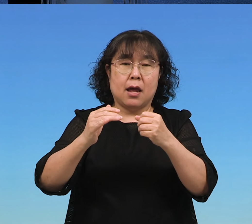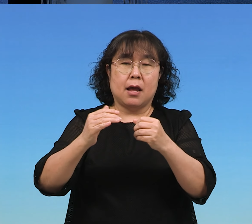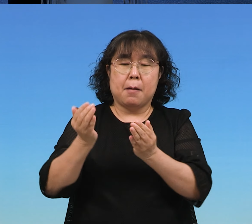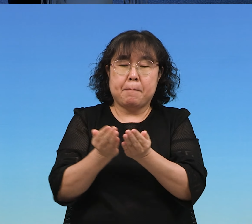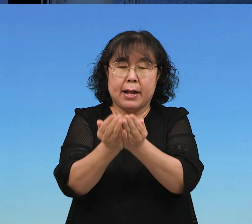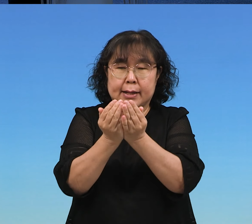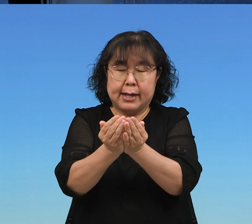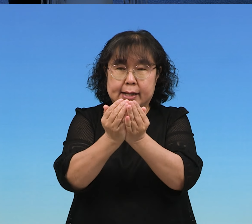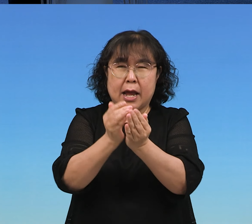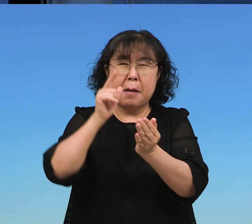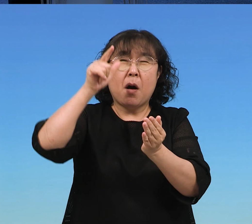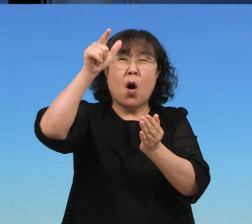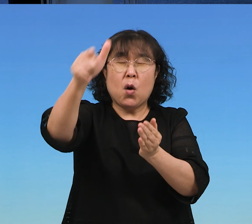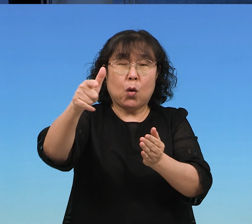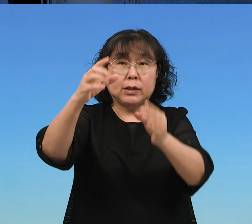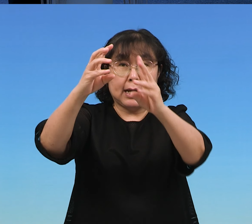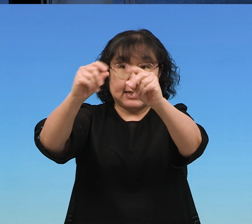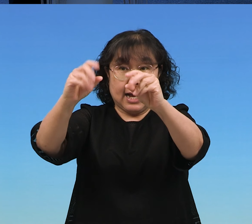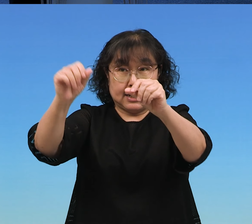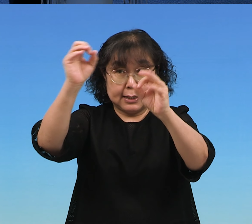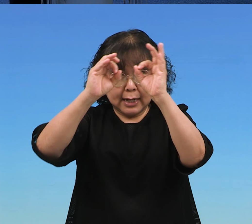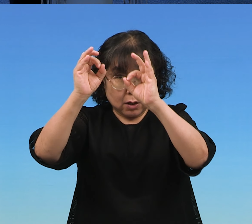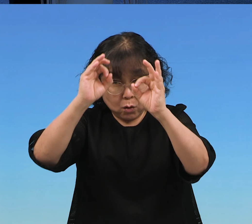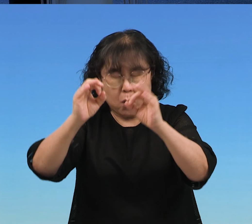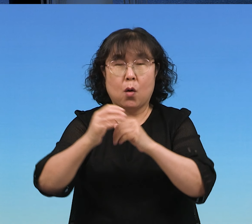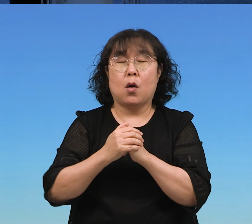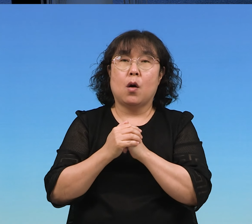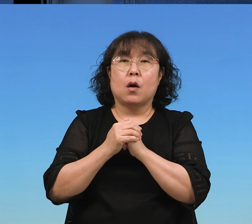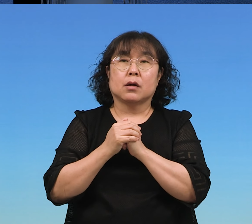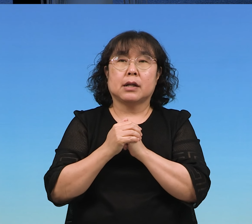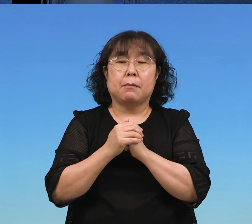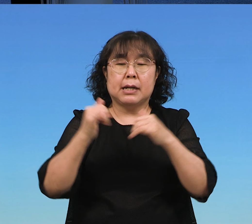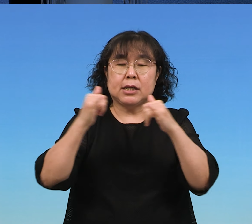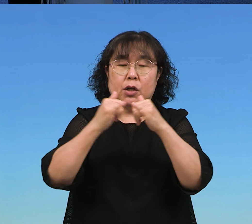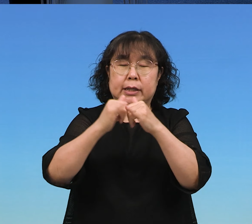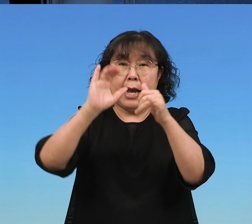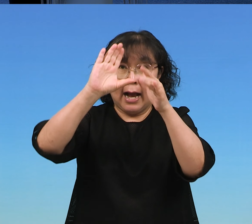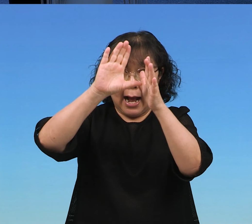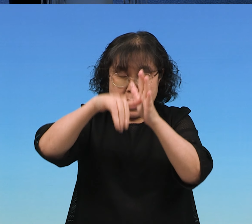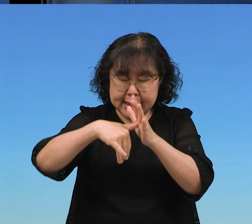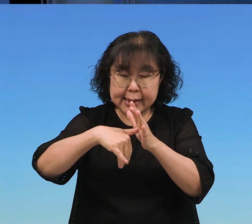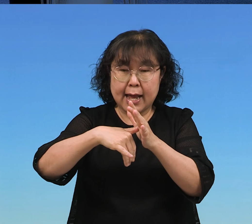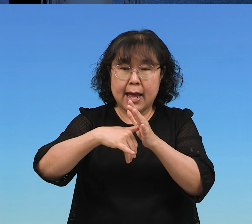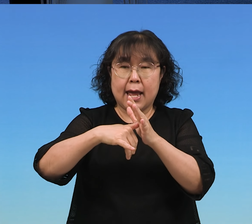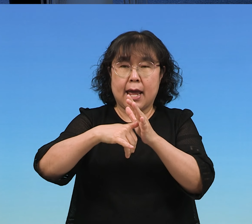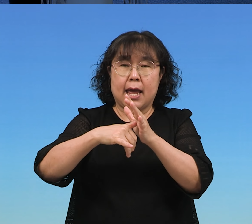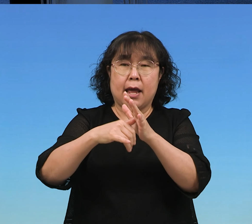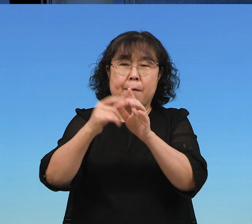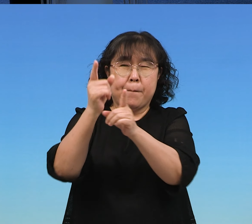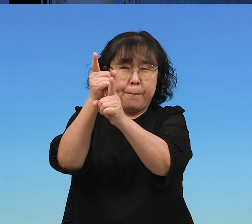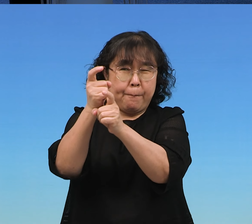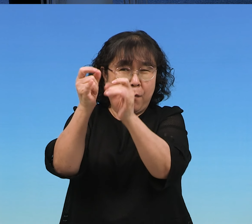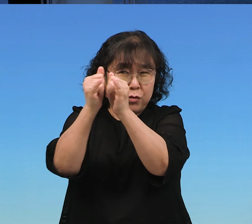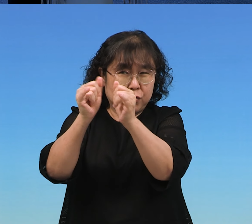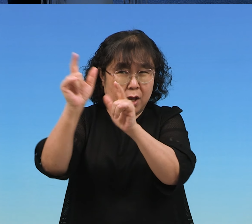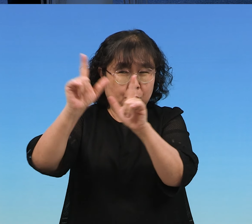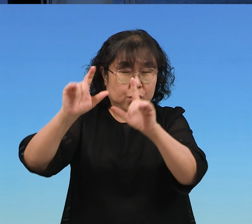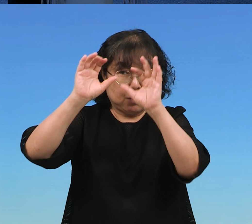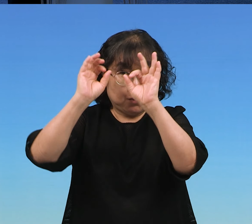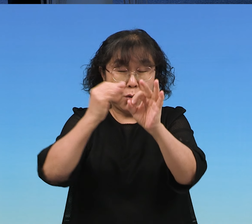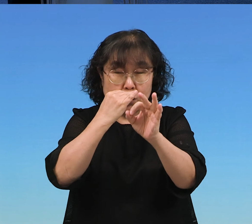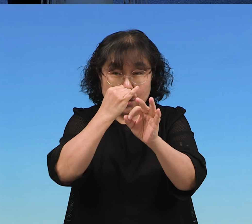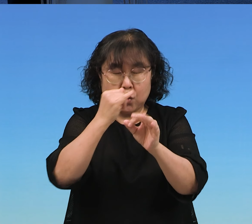찾고 전쟁 시에 적의 동태를 살필 수 있었고 천체를 관측하고 지동설을